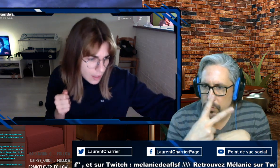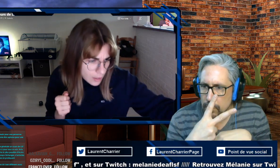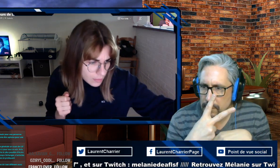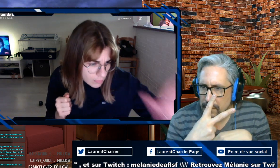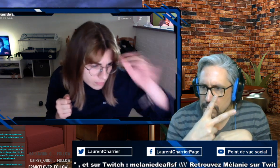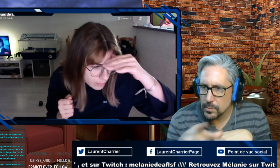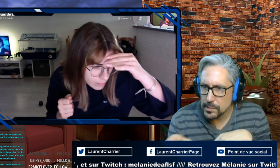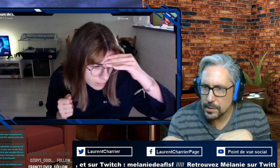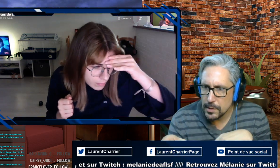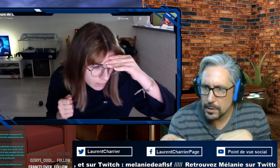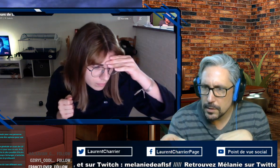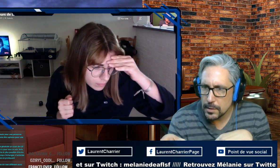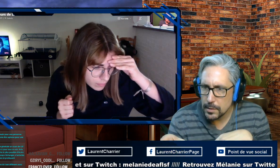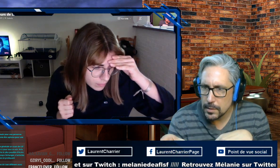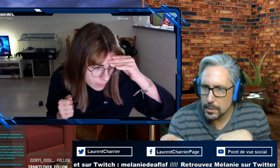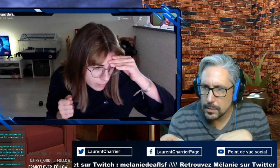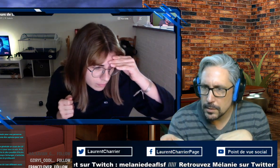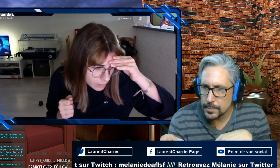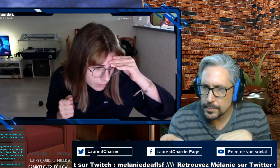Il y avait une deuxième question aussi.